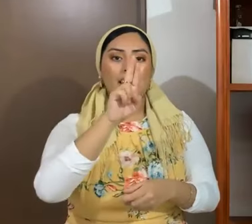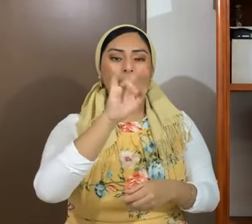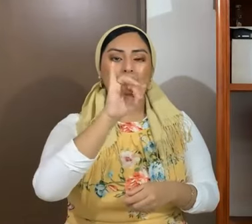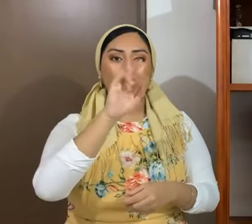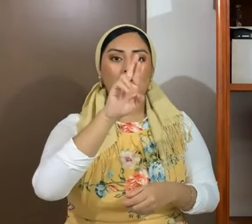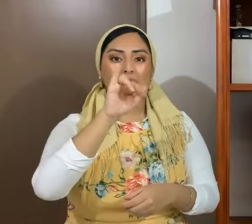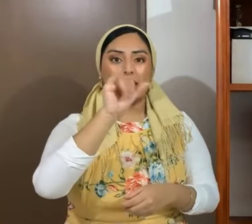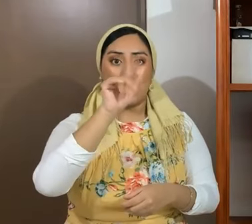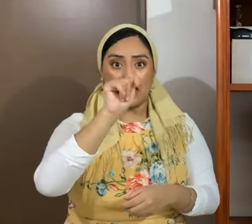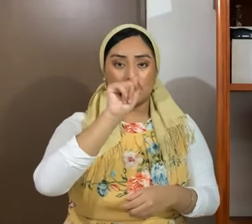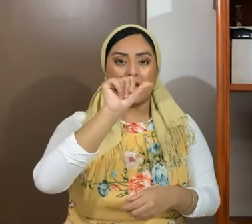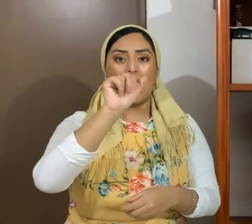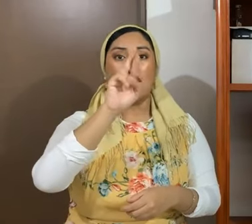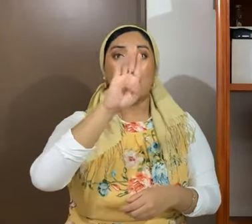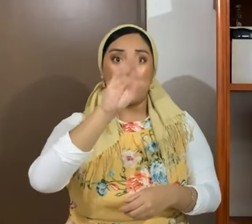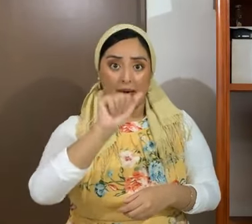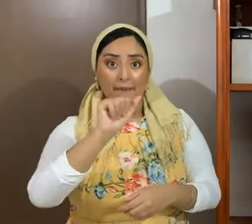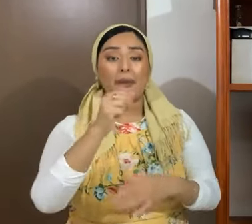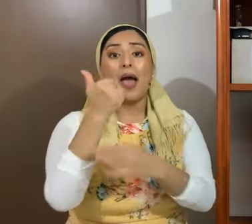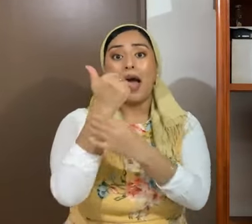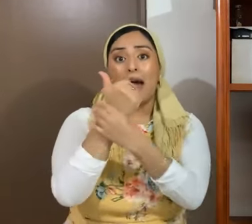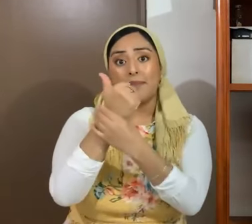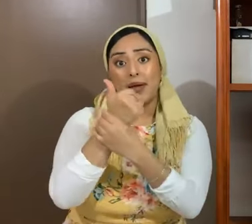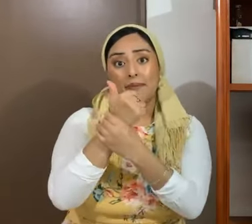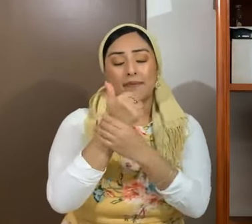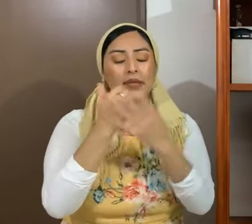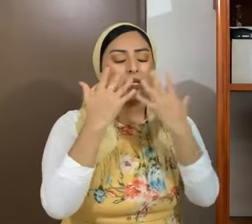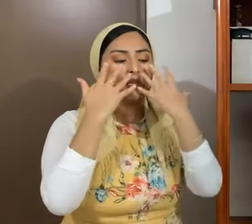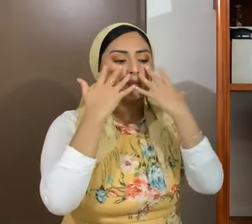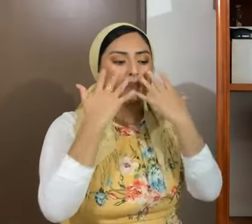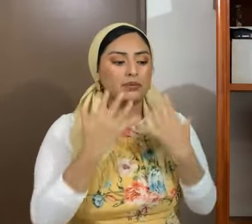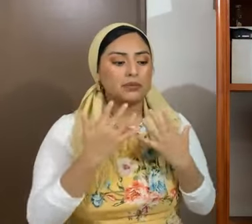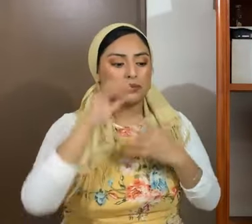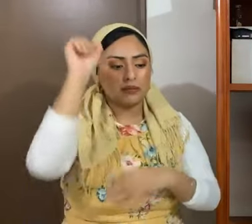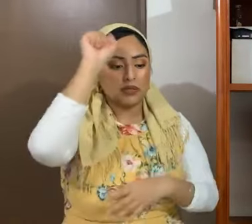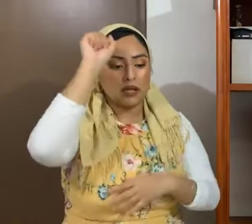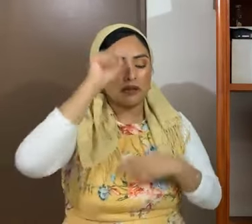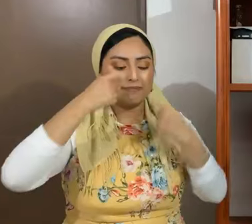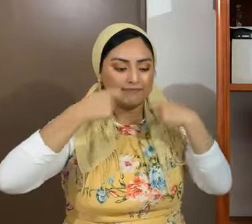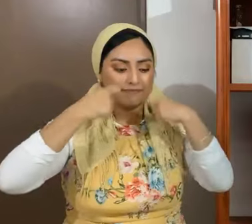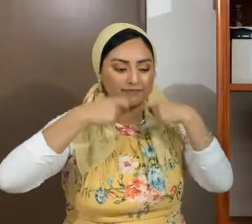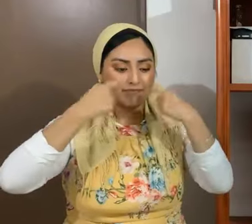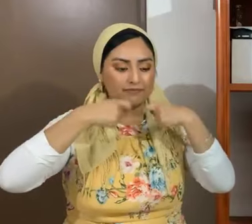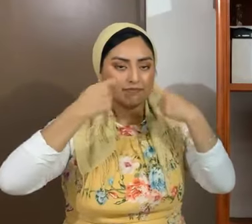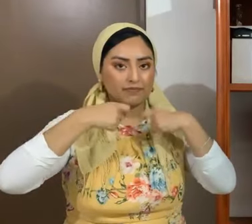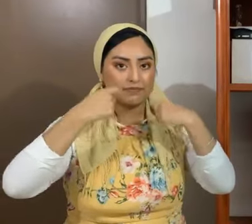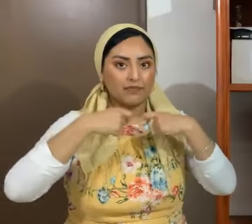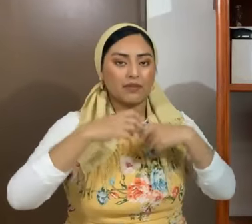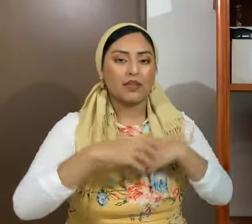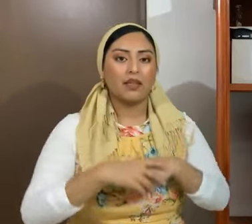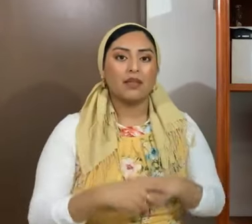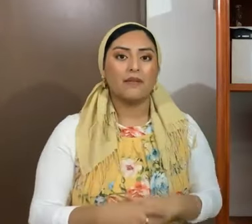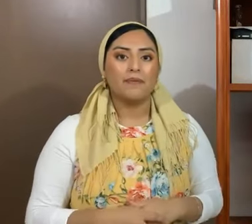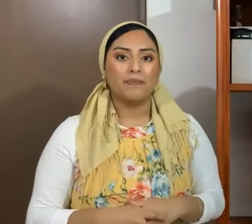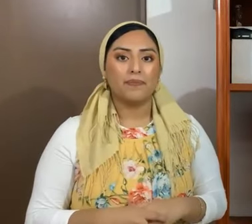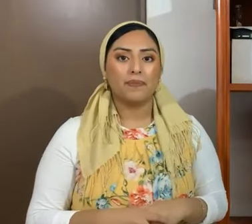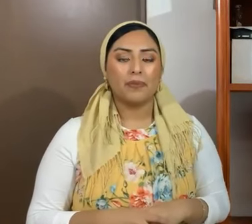en la tierra de Canaán. Y vino Abraham a hacer duelo por Sara y a llorarla. Fíjense qué tremendo.